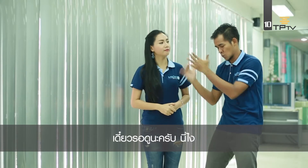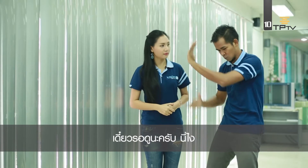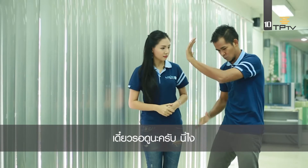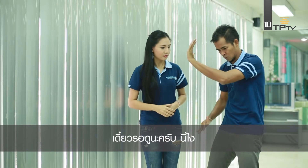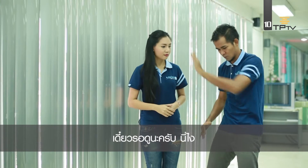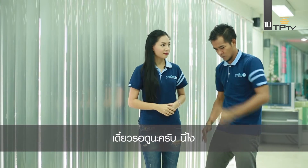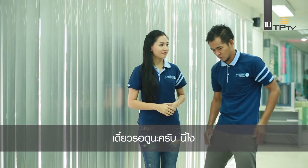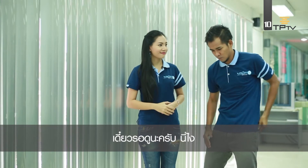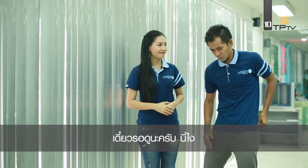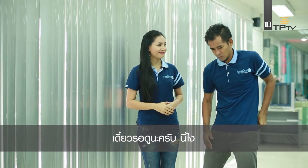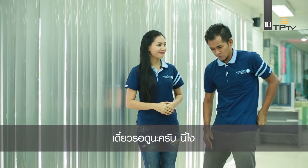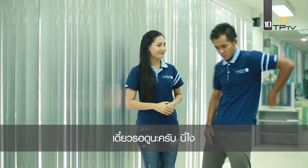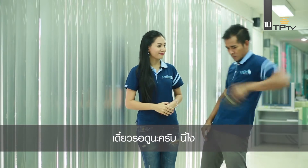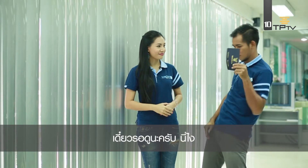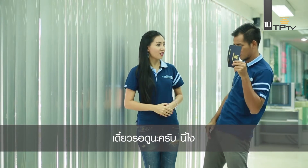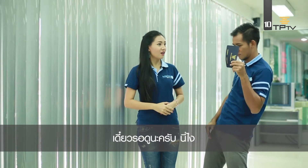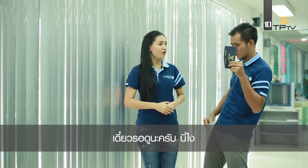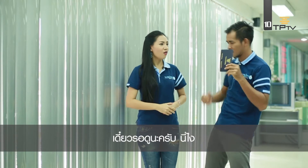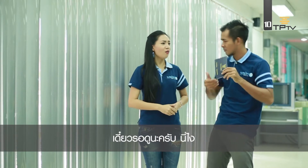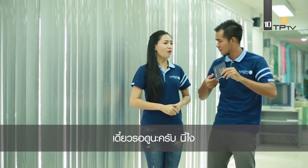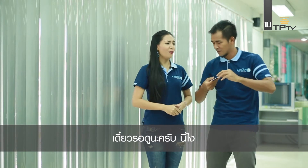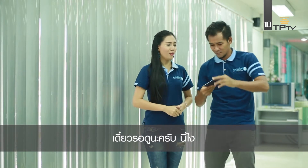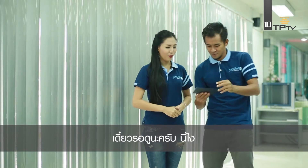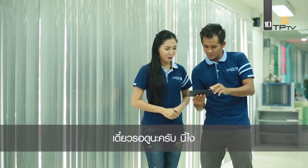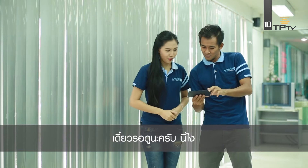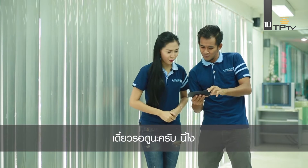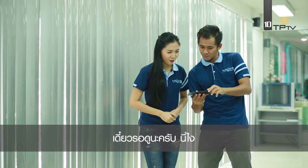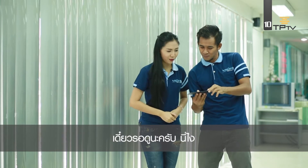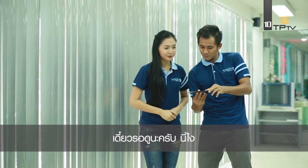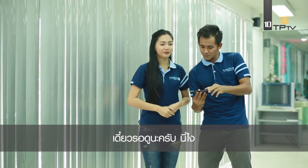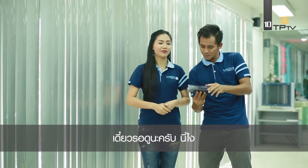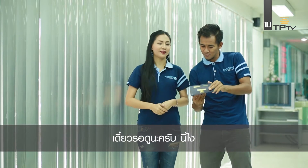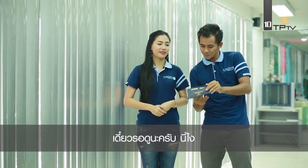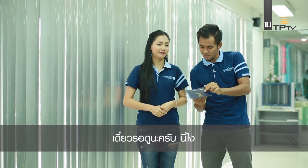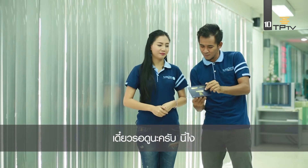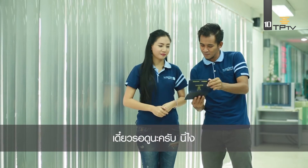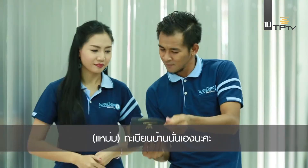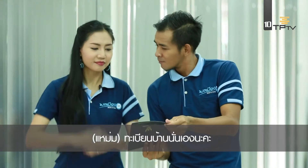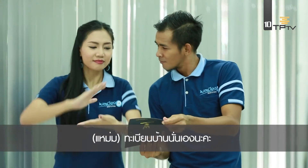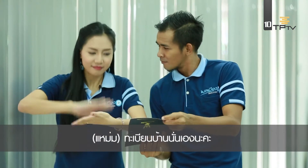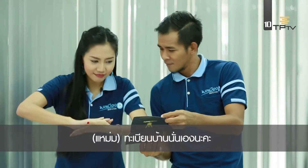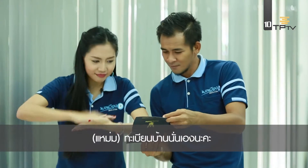เดี๋ยวรอดูนะครับนี่ไง โอ้โ